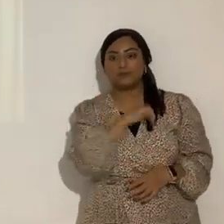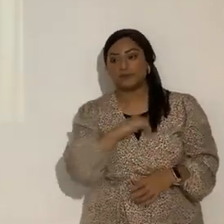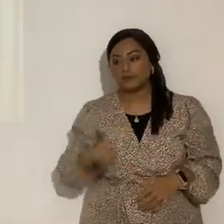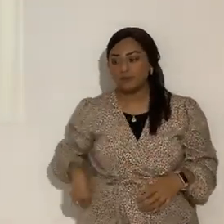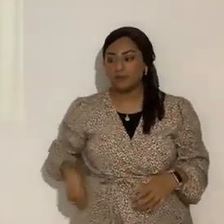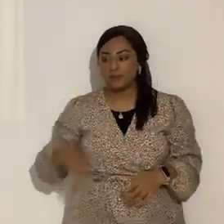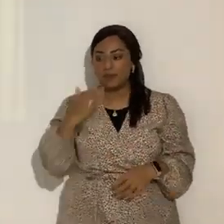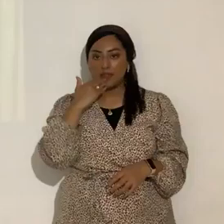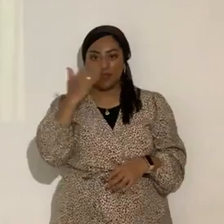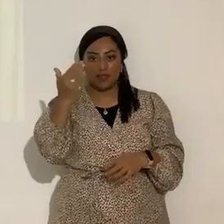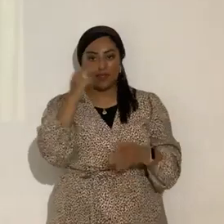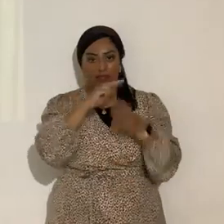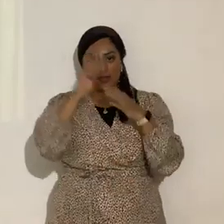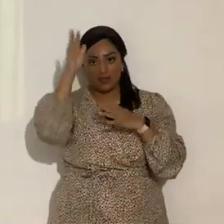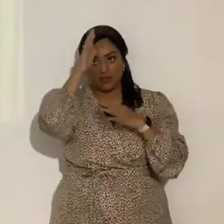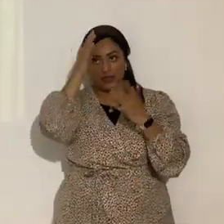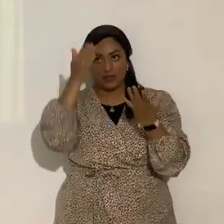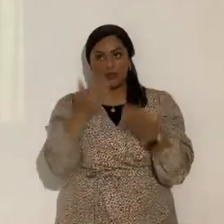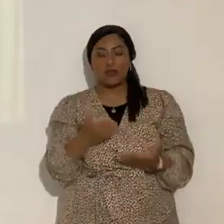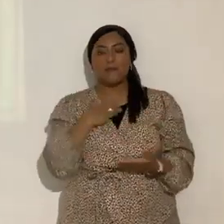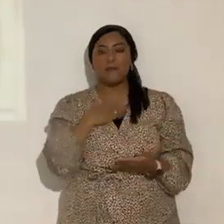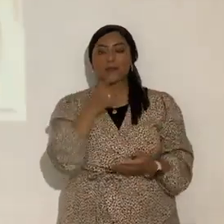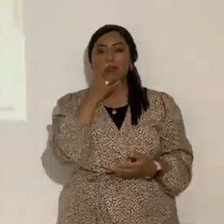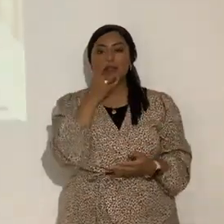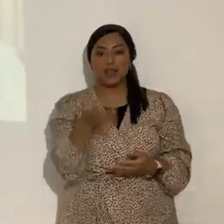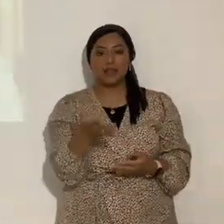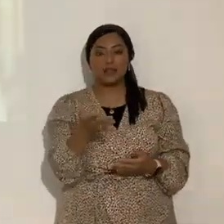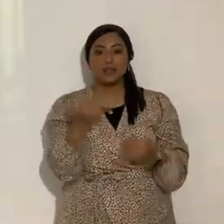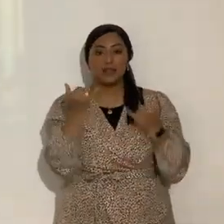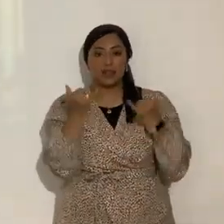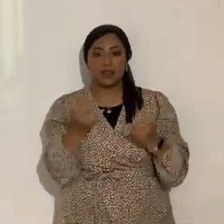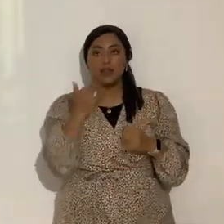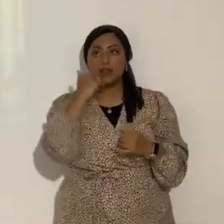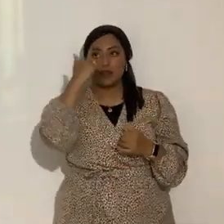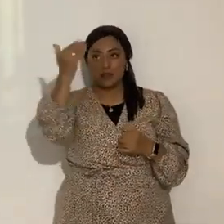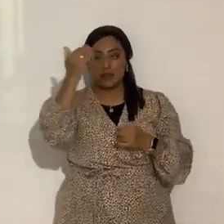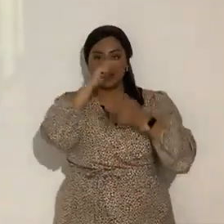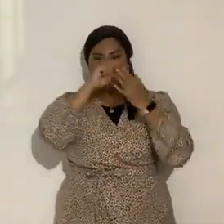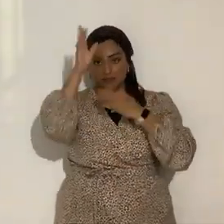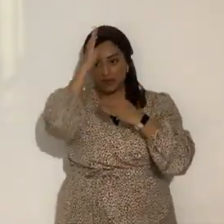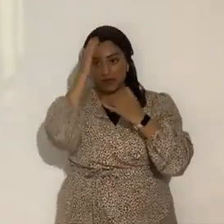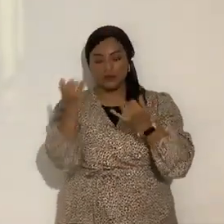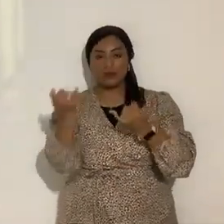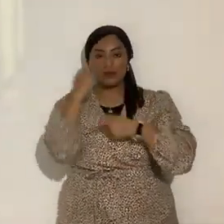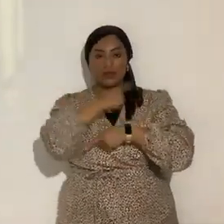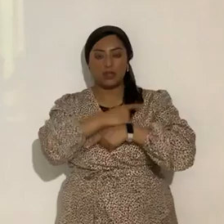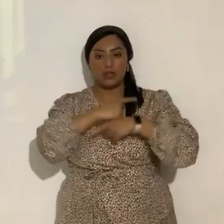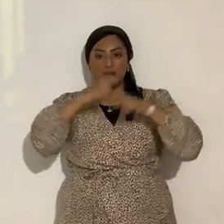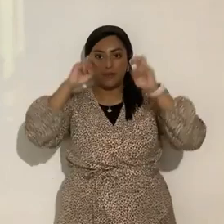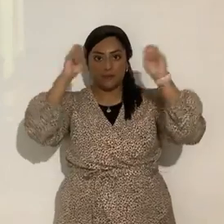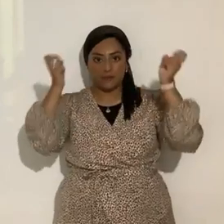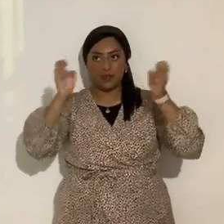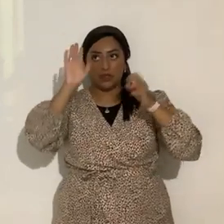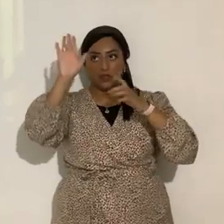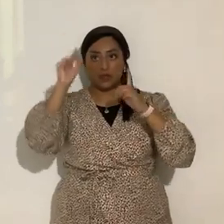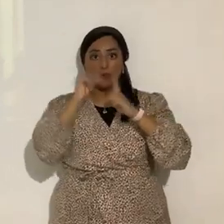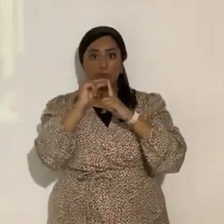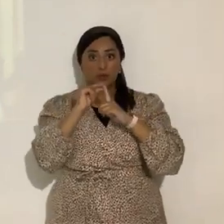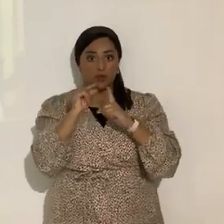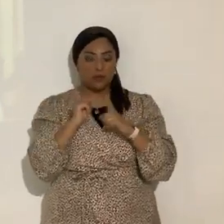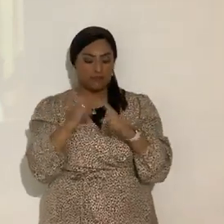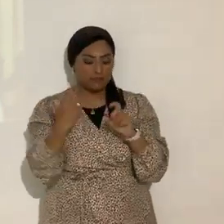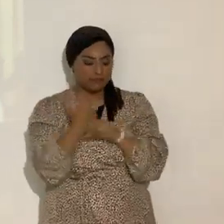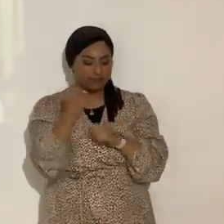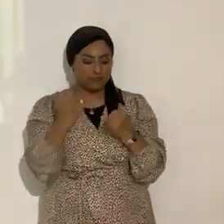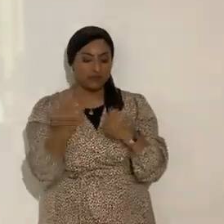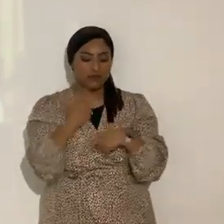Toda Gabá, Yahshua Mashiach, por tu luz, Abacadush. Vamos a darle toda Gabá al Eterno por esta administración, hermanos, por su palabra.